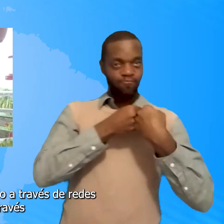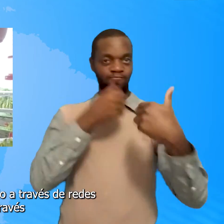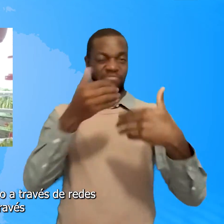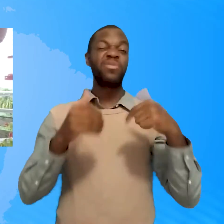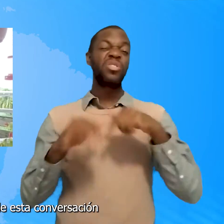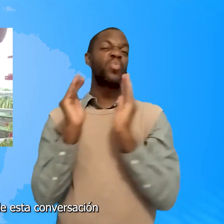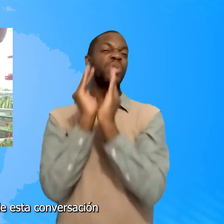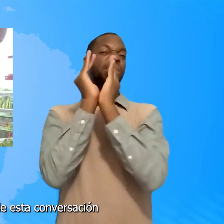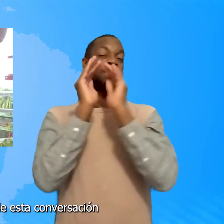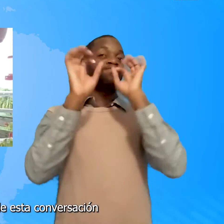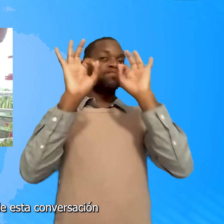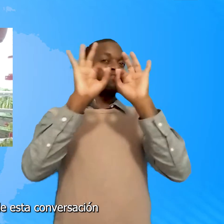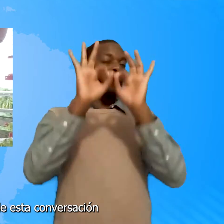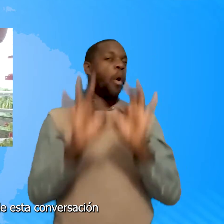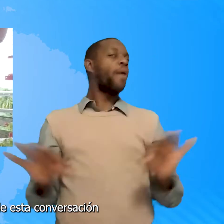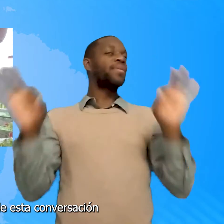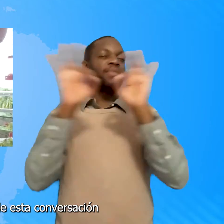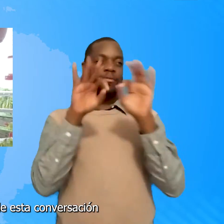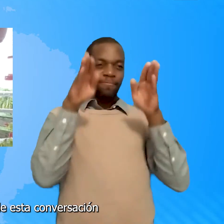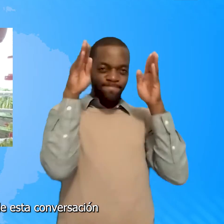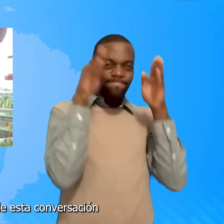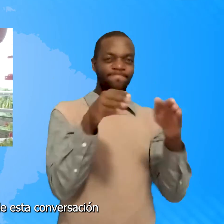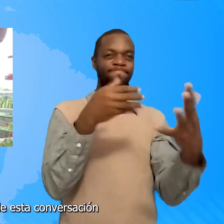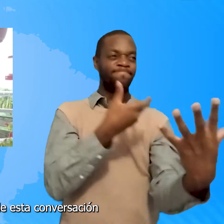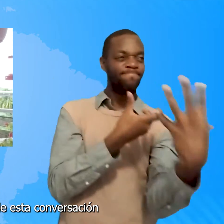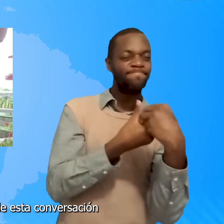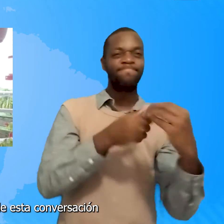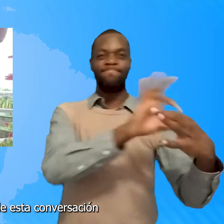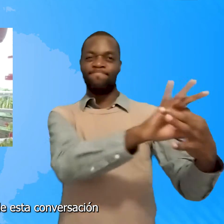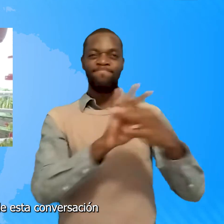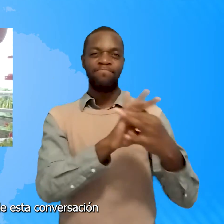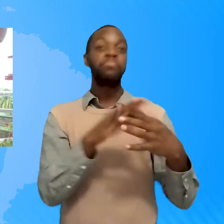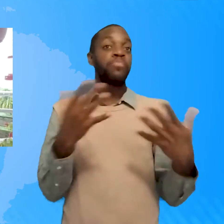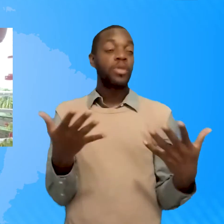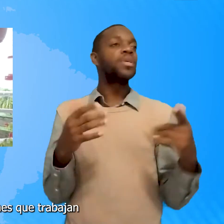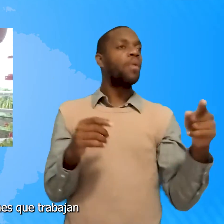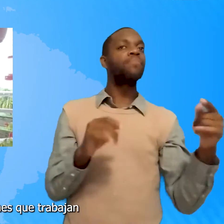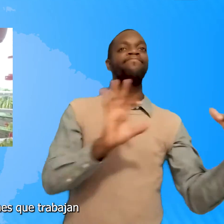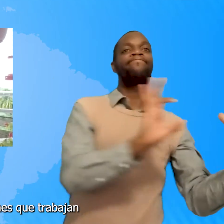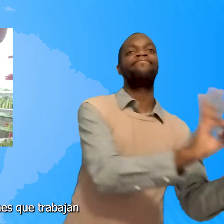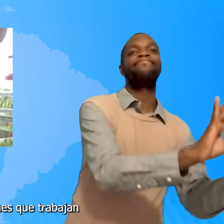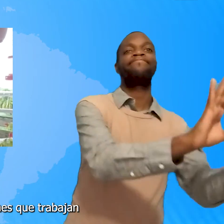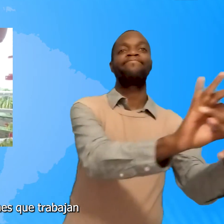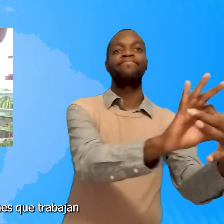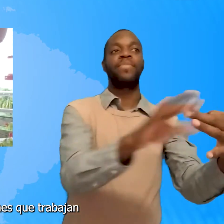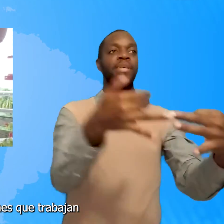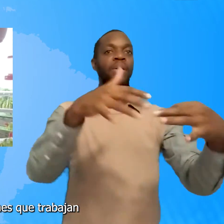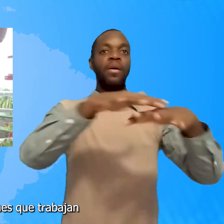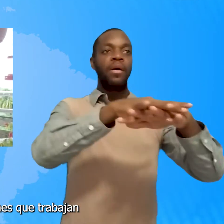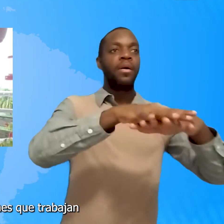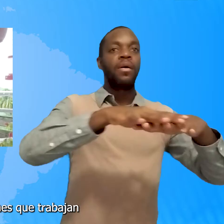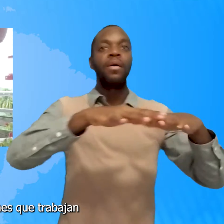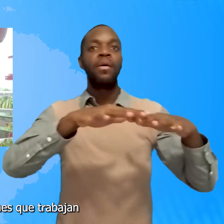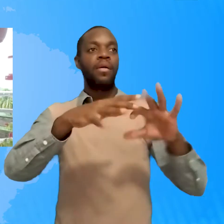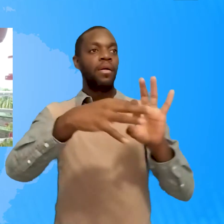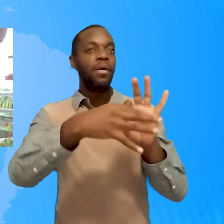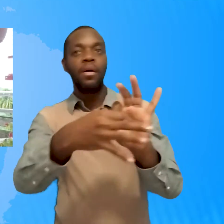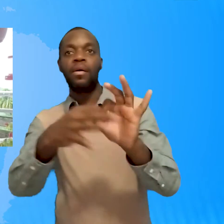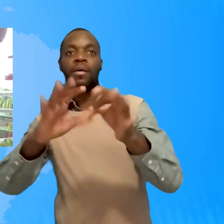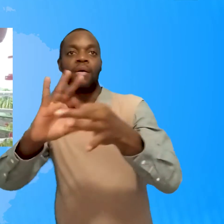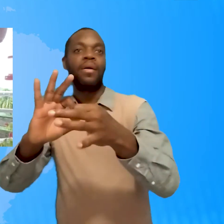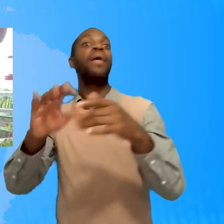y a través del fortalecimiento de esta conversación con organizaciones que